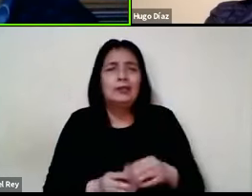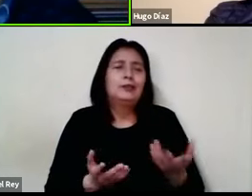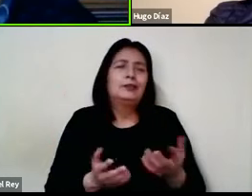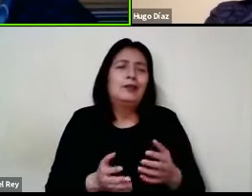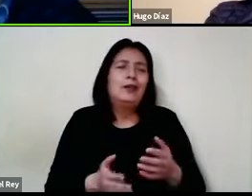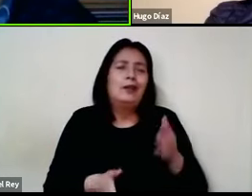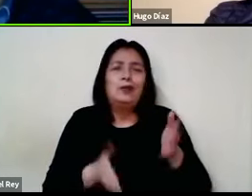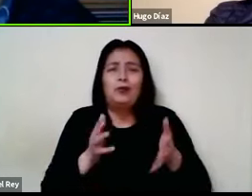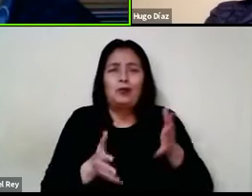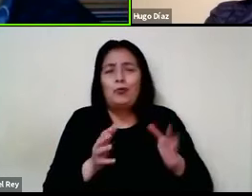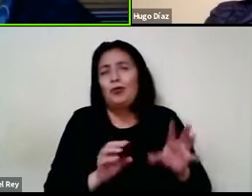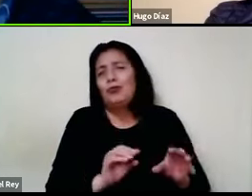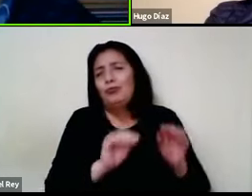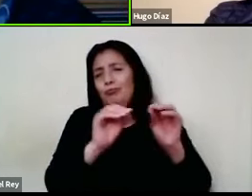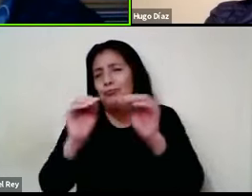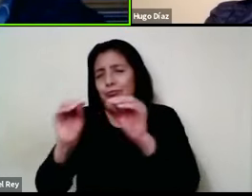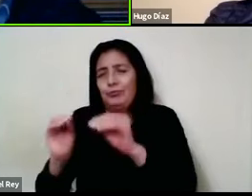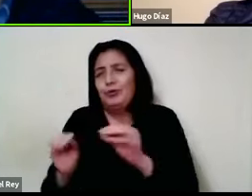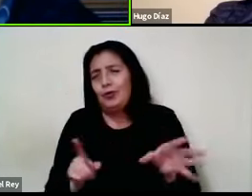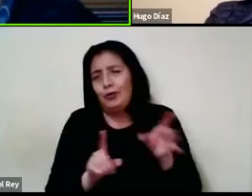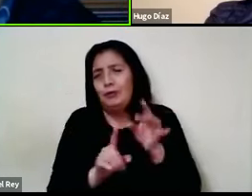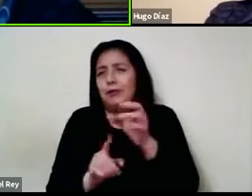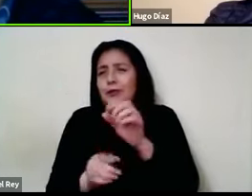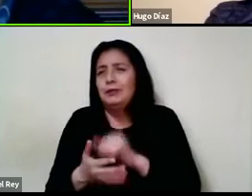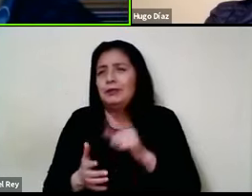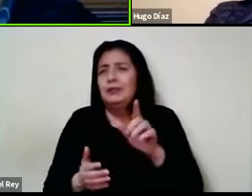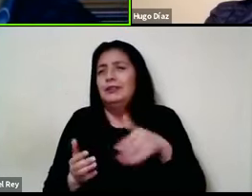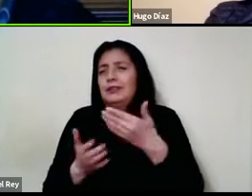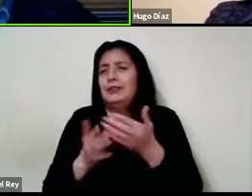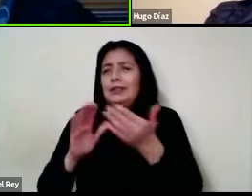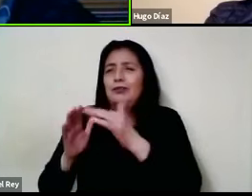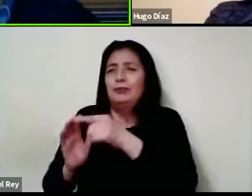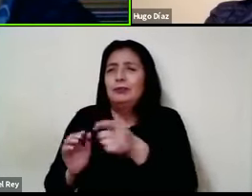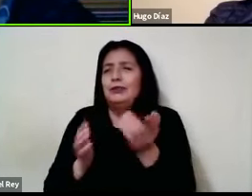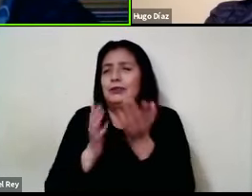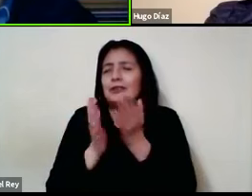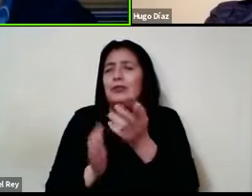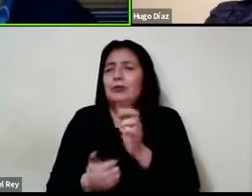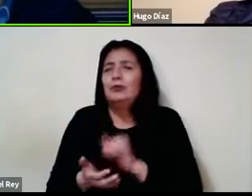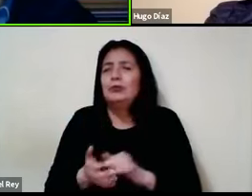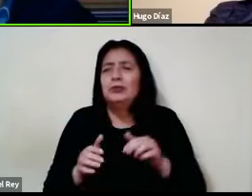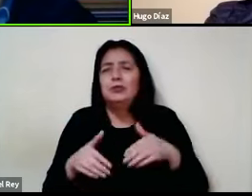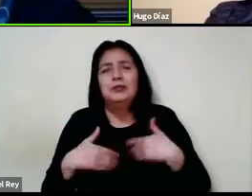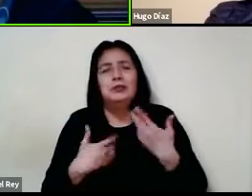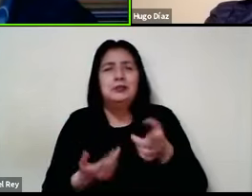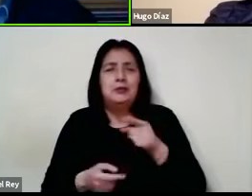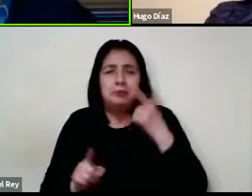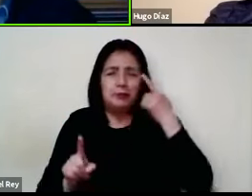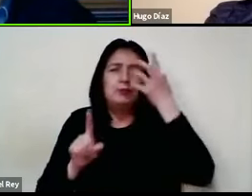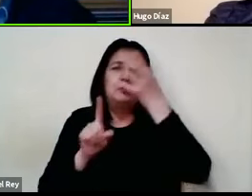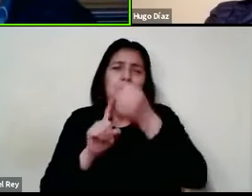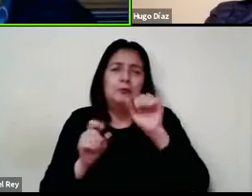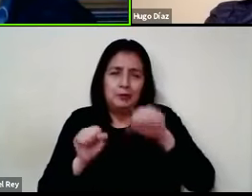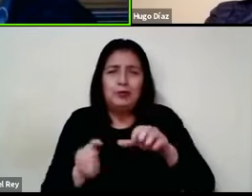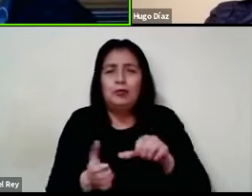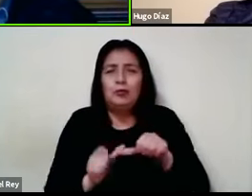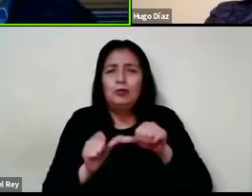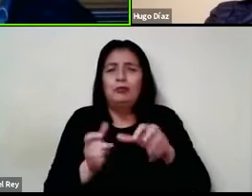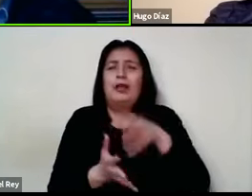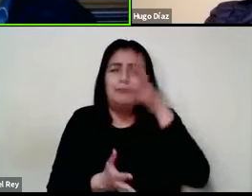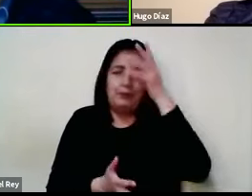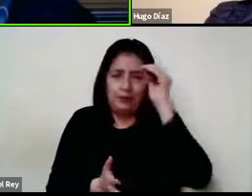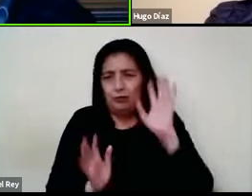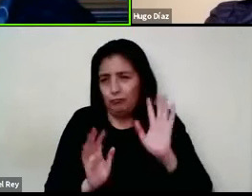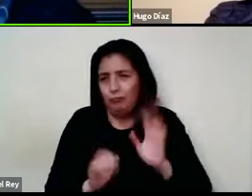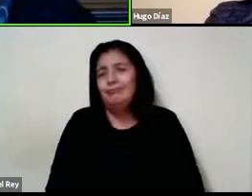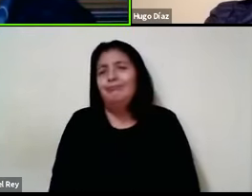cual se tiene que llegar a estas comunidades, a estos alumnos, y que puedan cumplir el objetivo de seguir aprendiendo, ¿no? Eso sobre